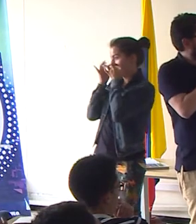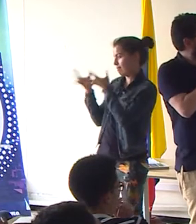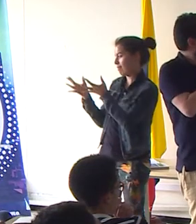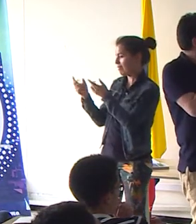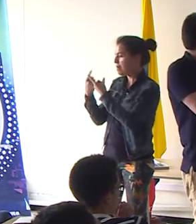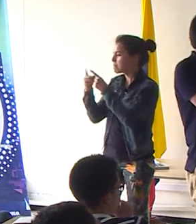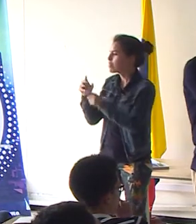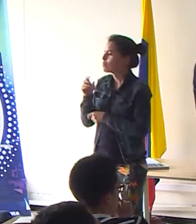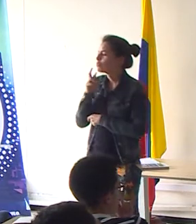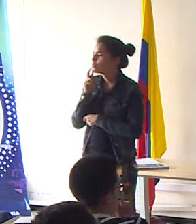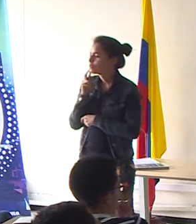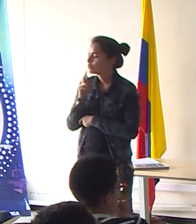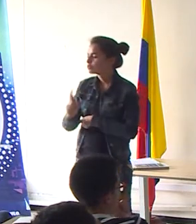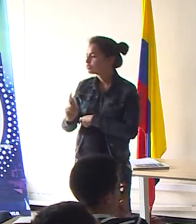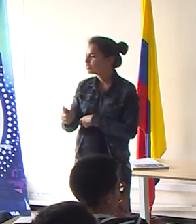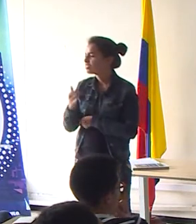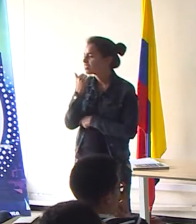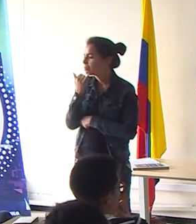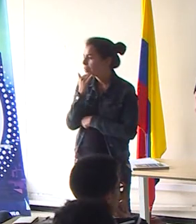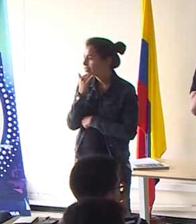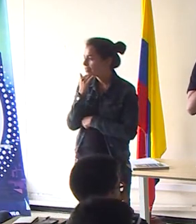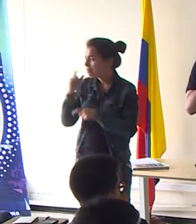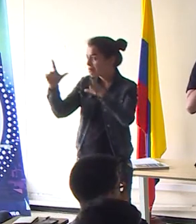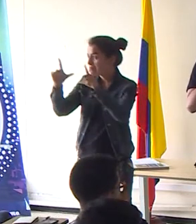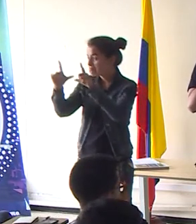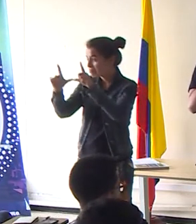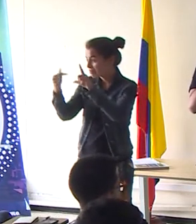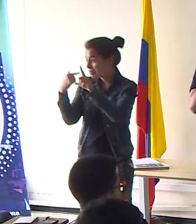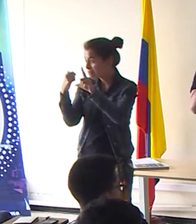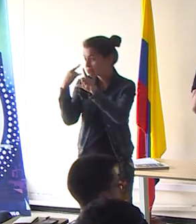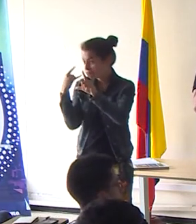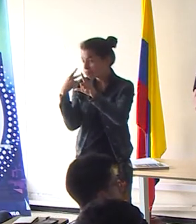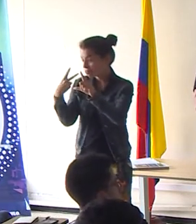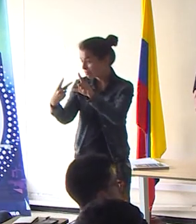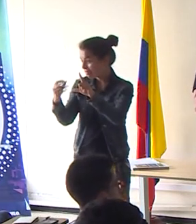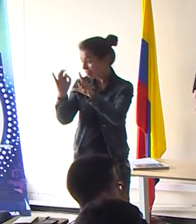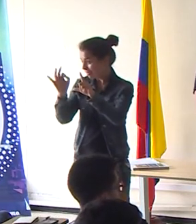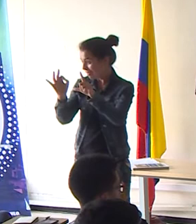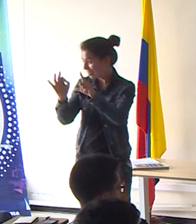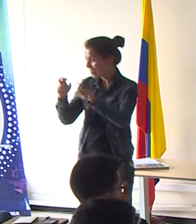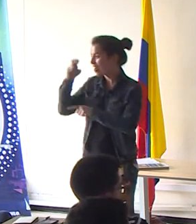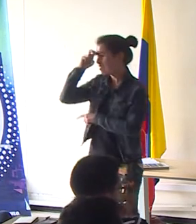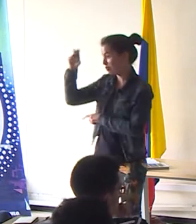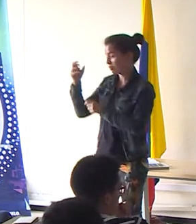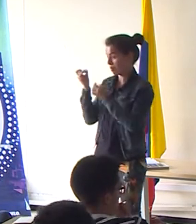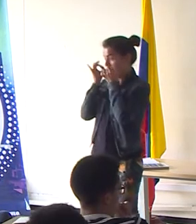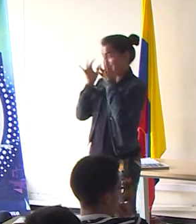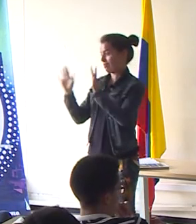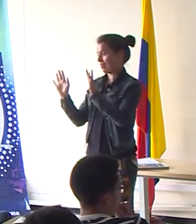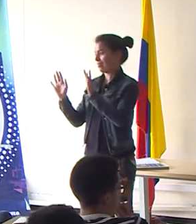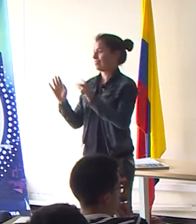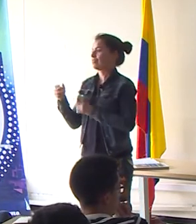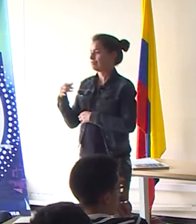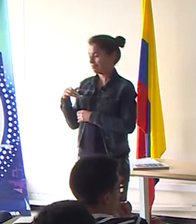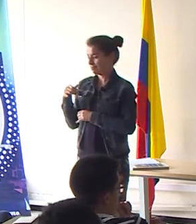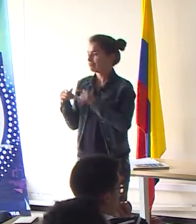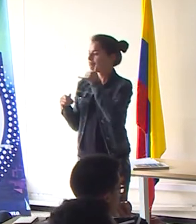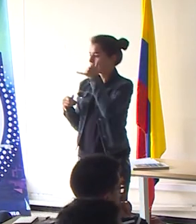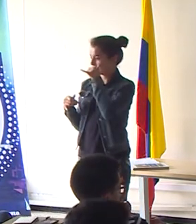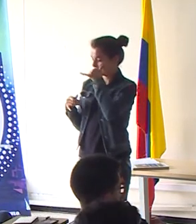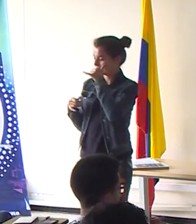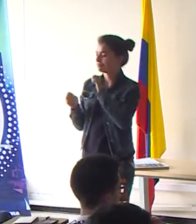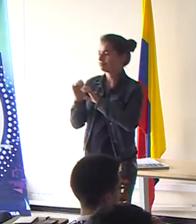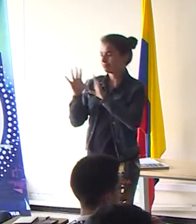ha bajado el número de bultos en ciertos lugares donde podría decirse que es una dinámica